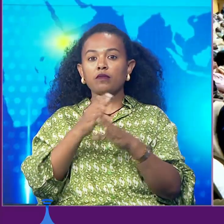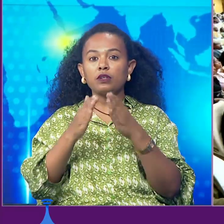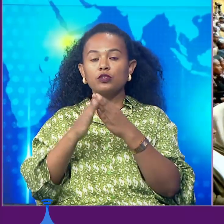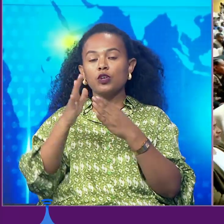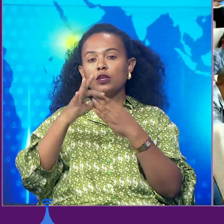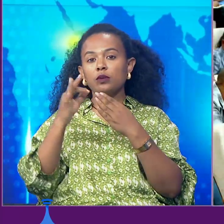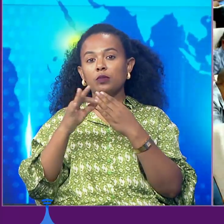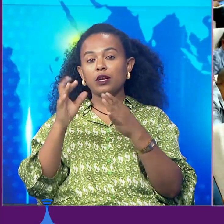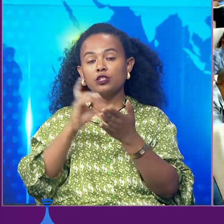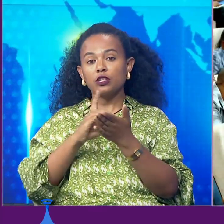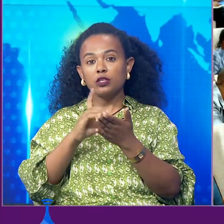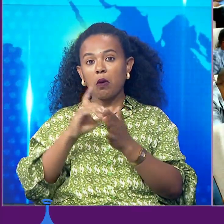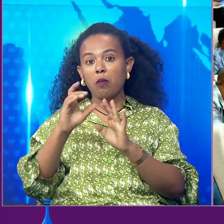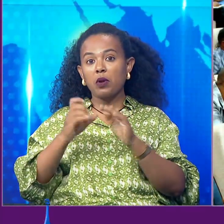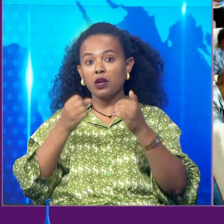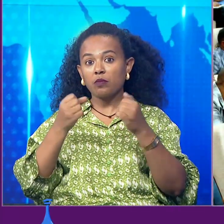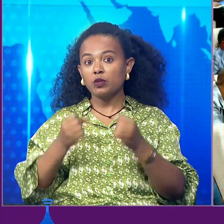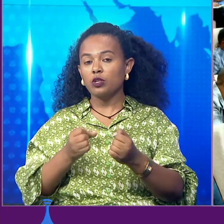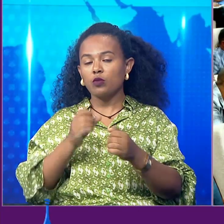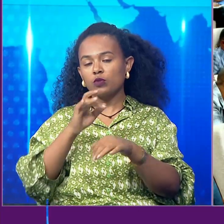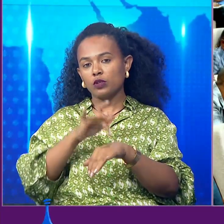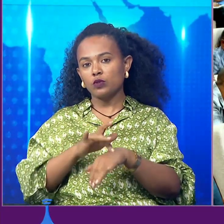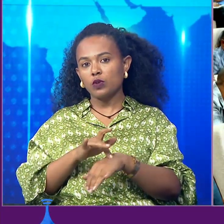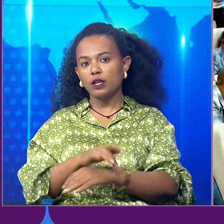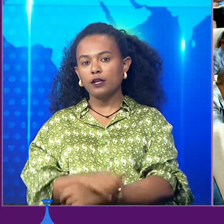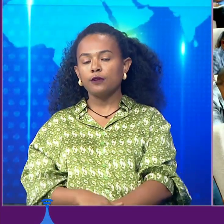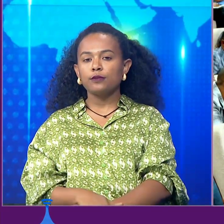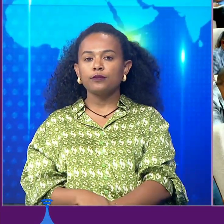ከተማ ማድረግ መቻሉን ተጠቅሷል።